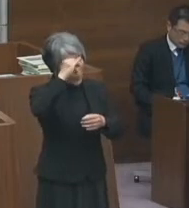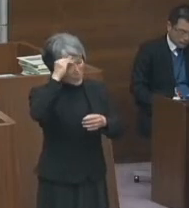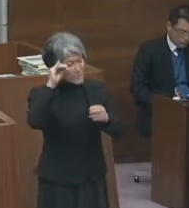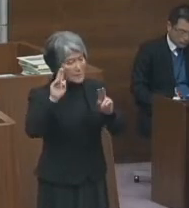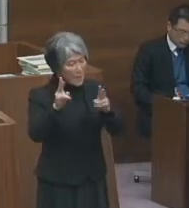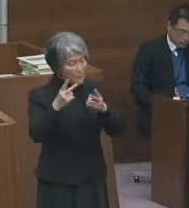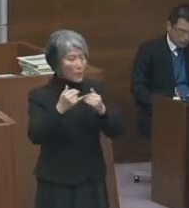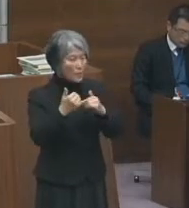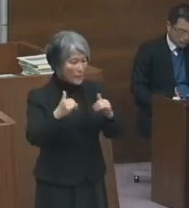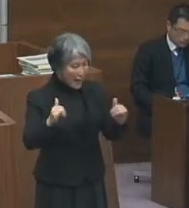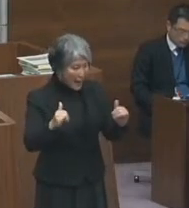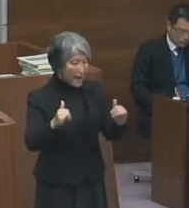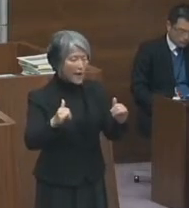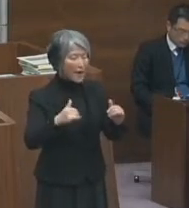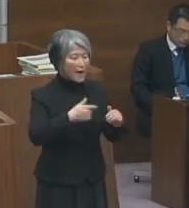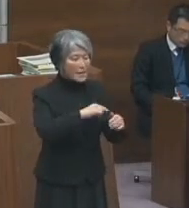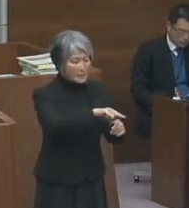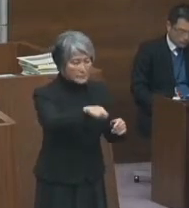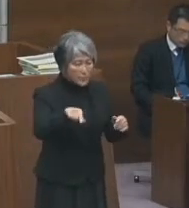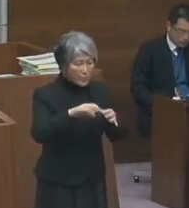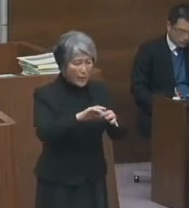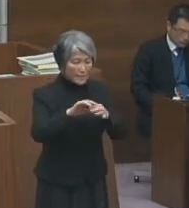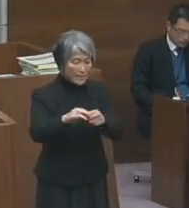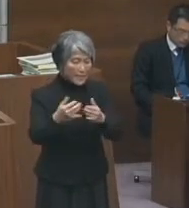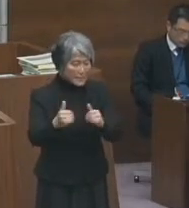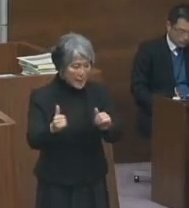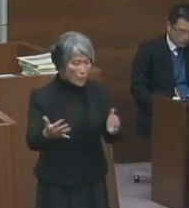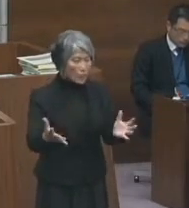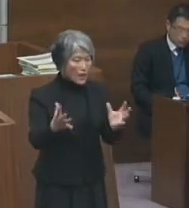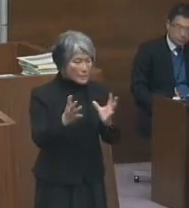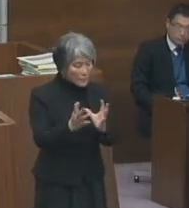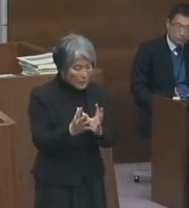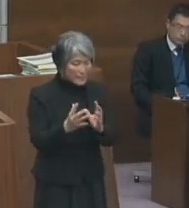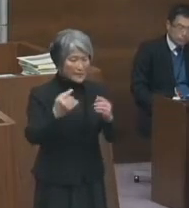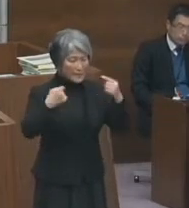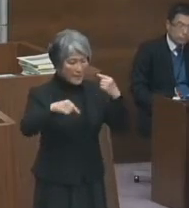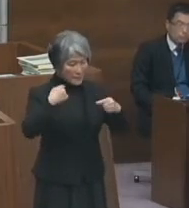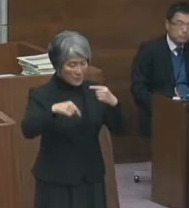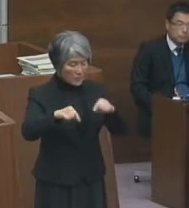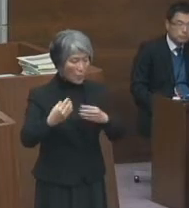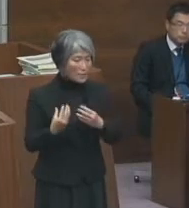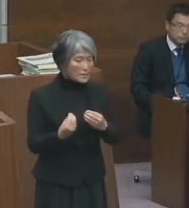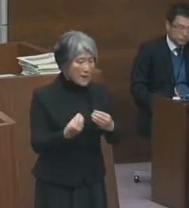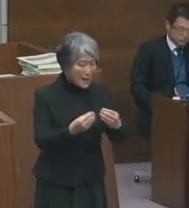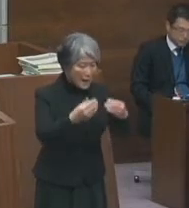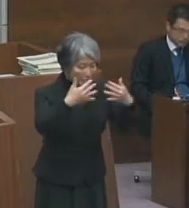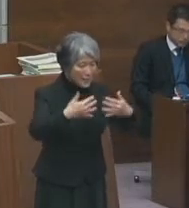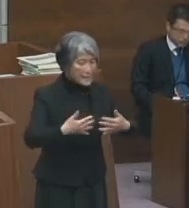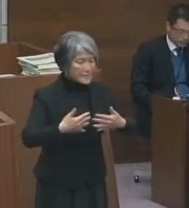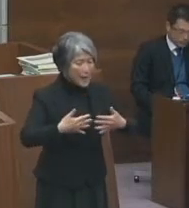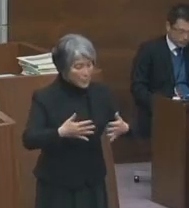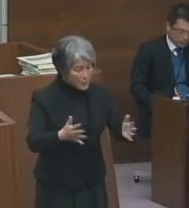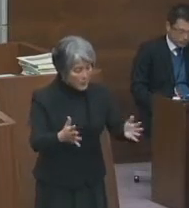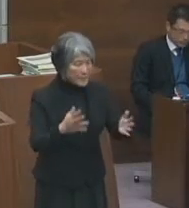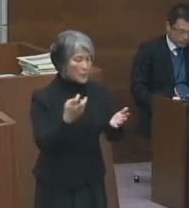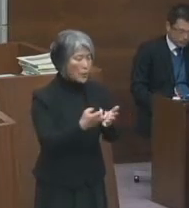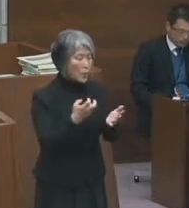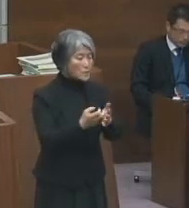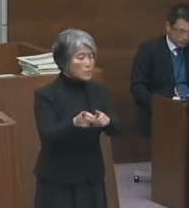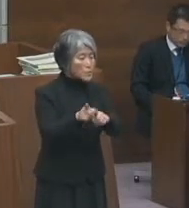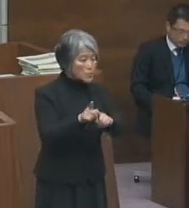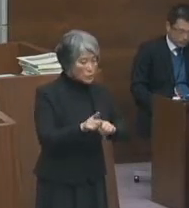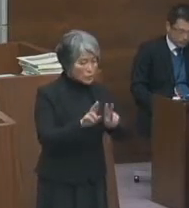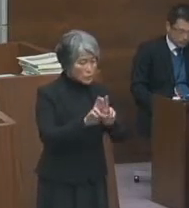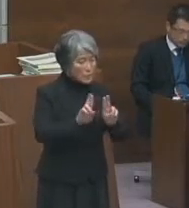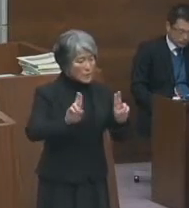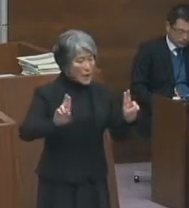等の当事者とともに、協議調整を図りながら、取り組みを進めていくために、 バリアフリー法に基づくユニバーサルデザインのま